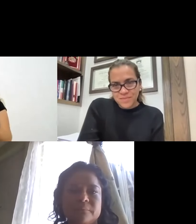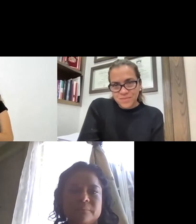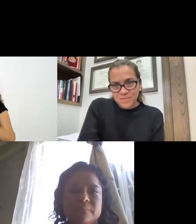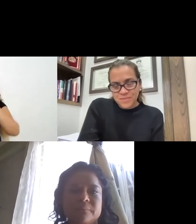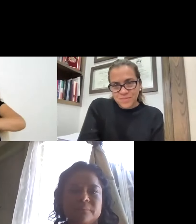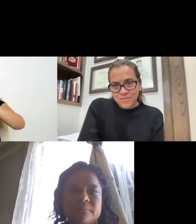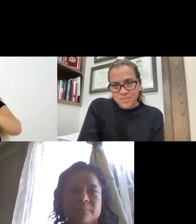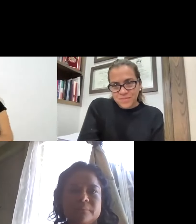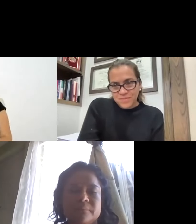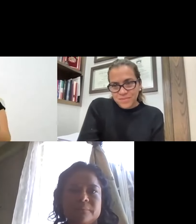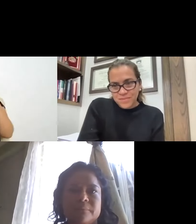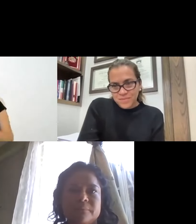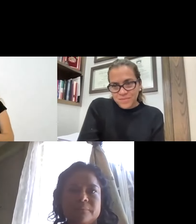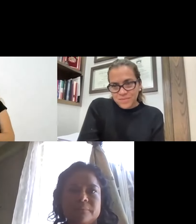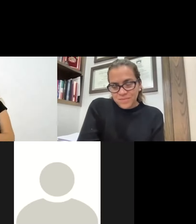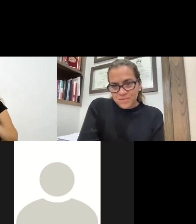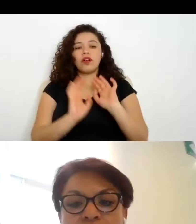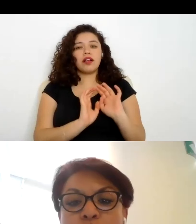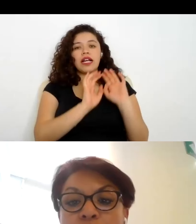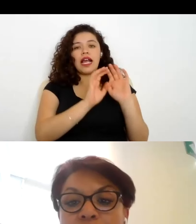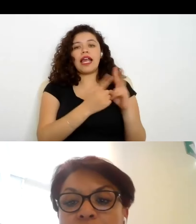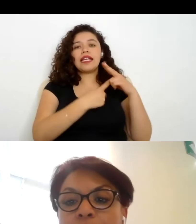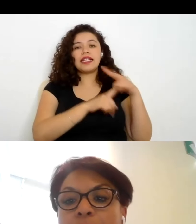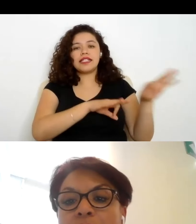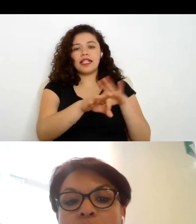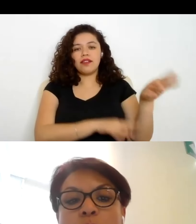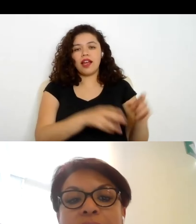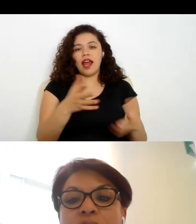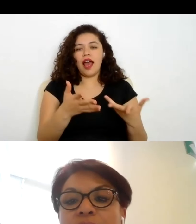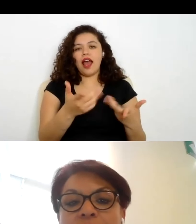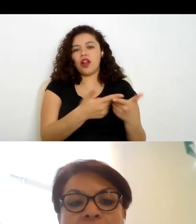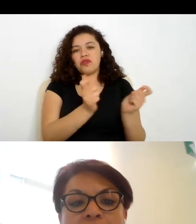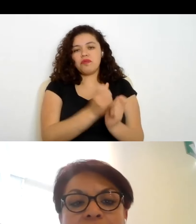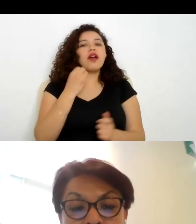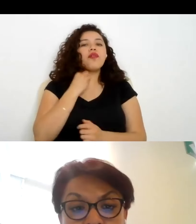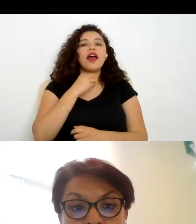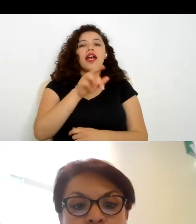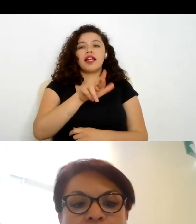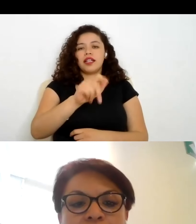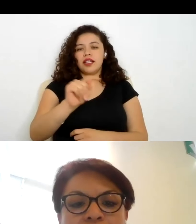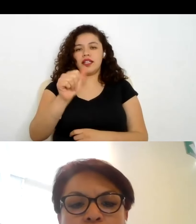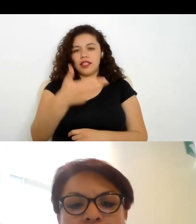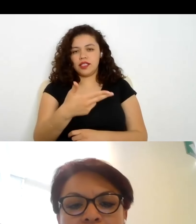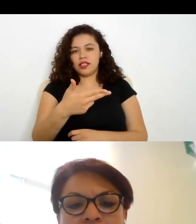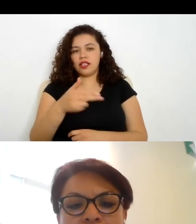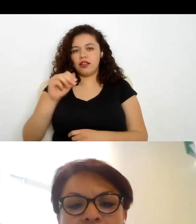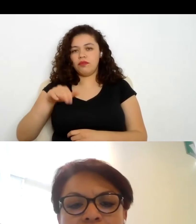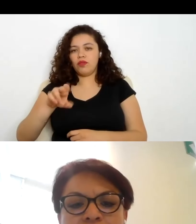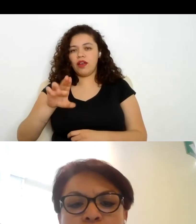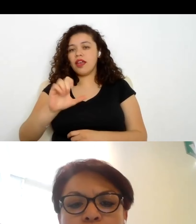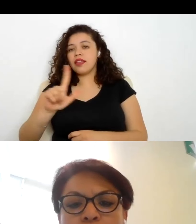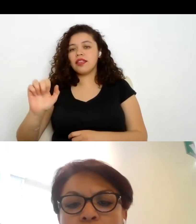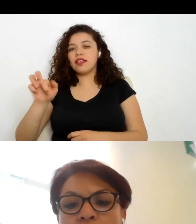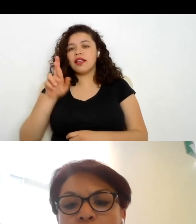incorporó justamente a la firma de abogados Rich Müller como asociada senior. Anteriormente,